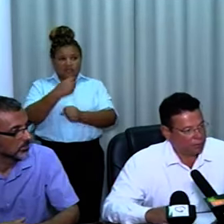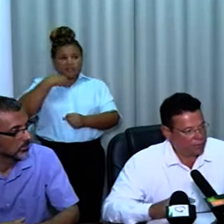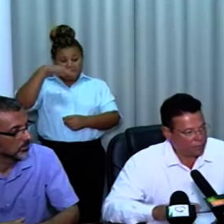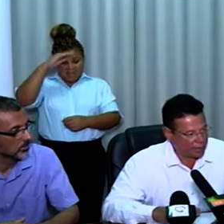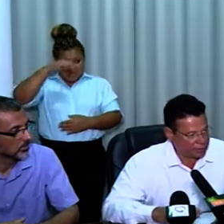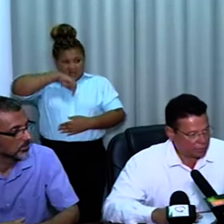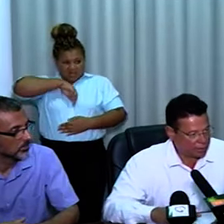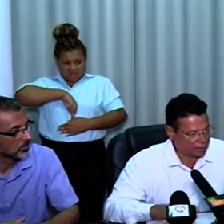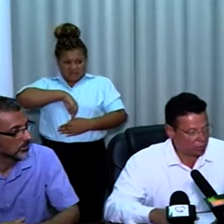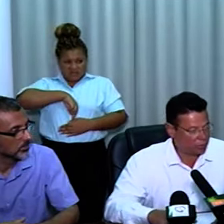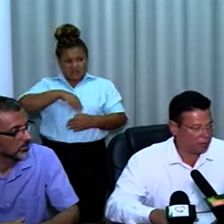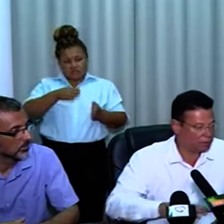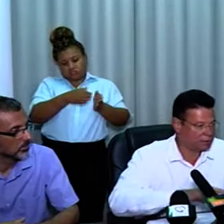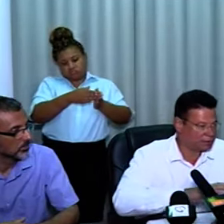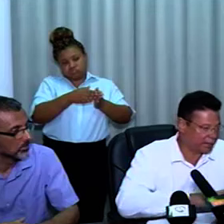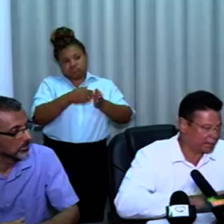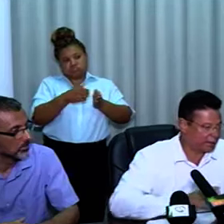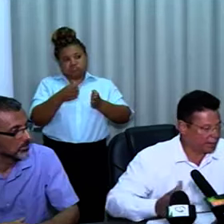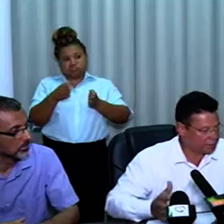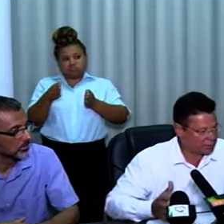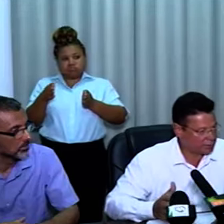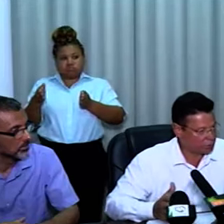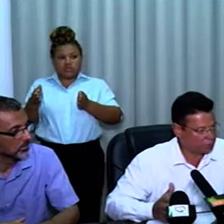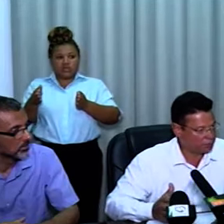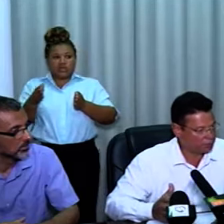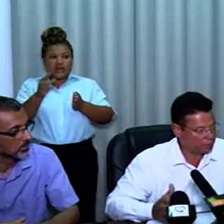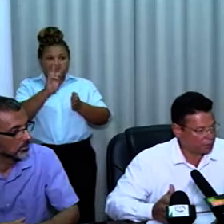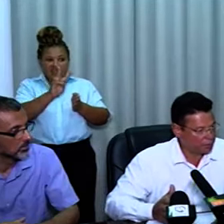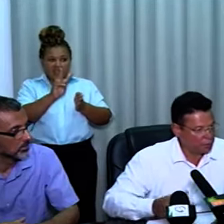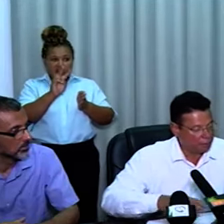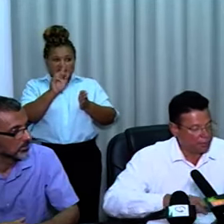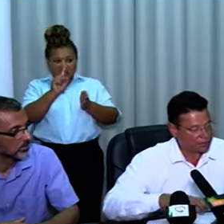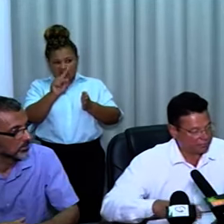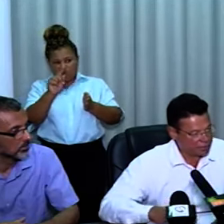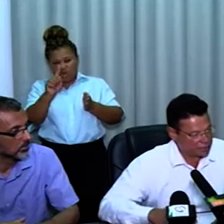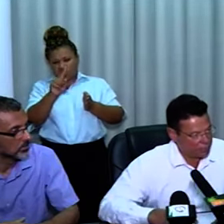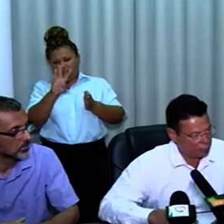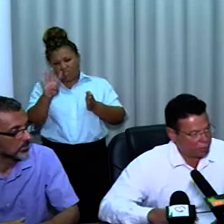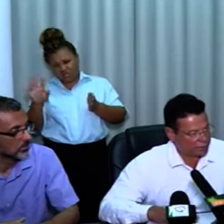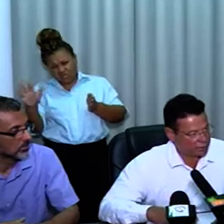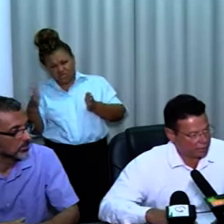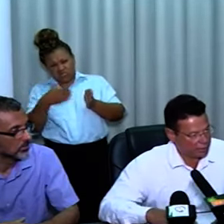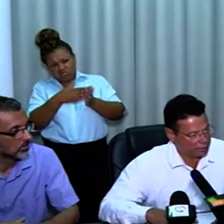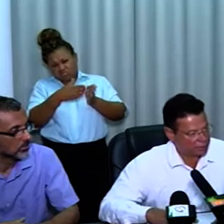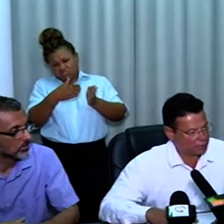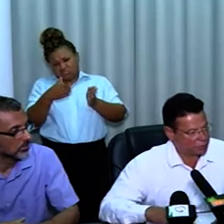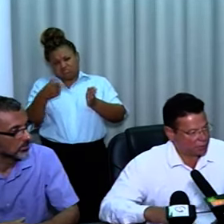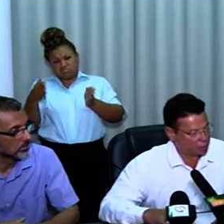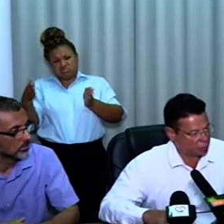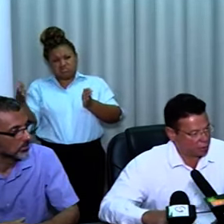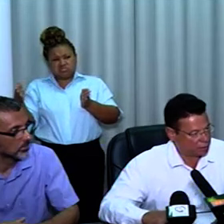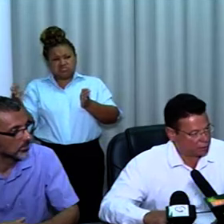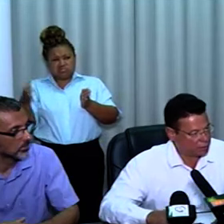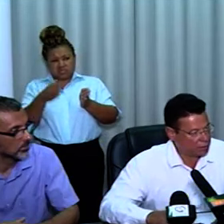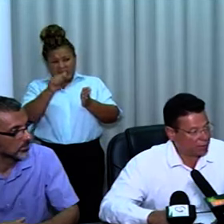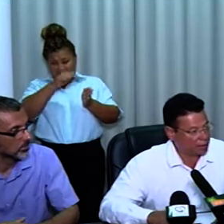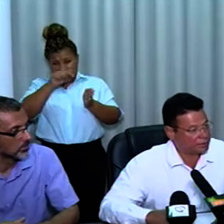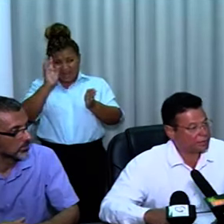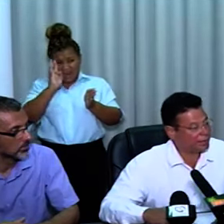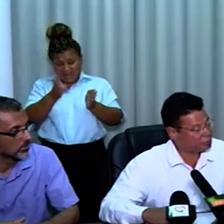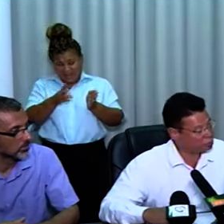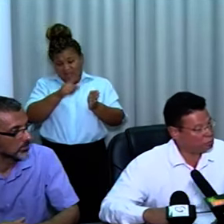c'est moins plus pas si on a un symptôme entre 5 et 6 jours. Mais ça virus lui-même pour détecter dans le système respiratoire, il